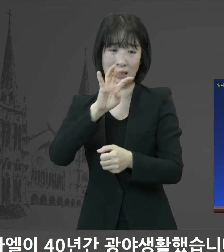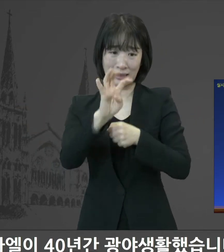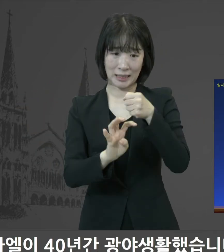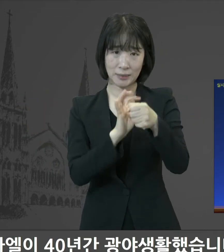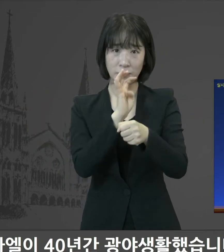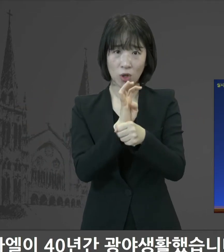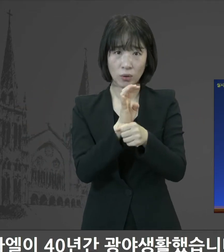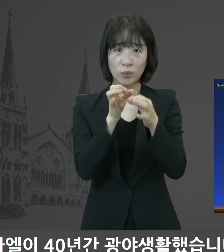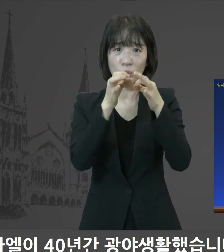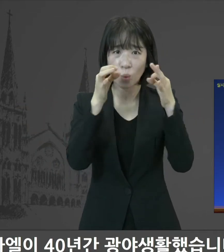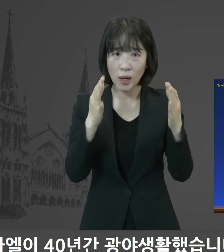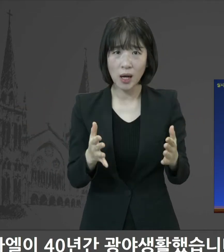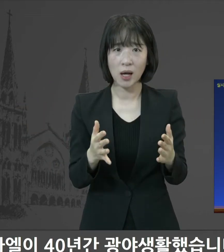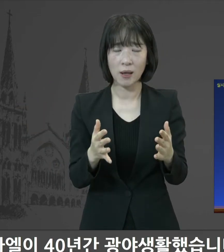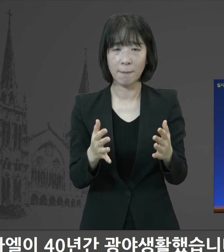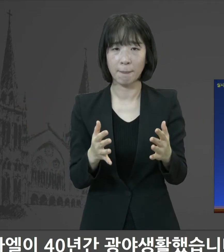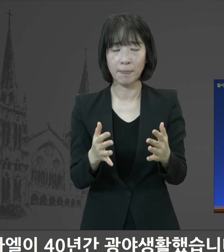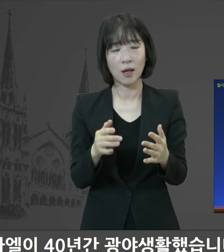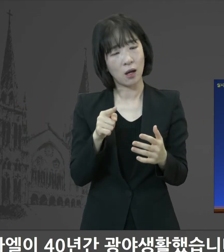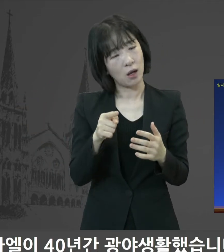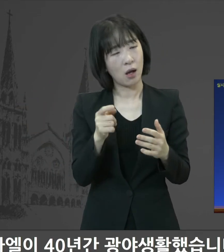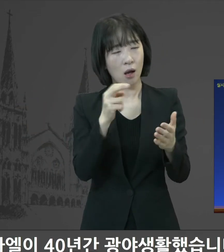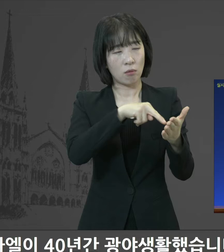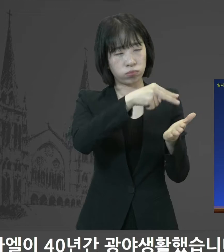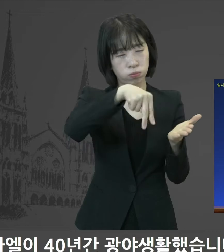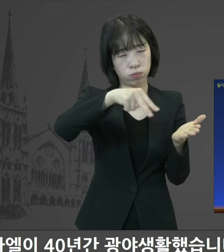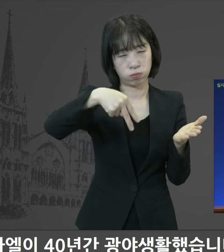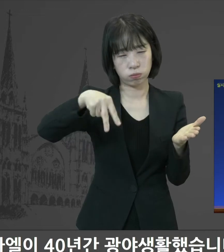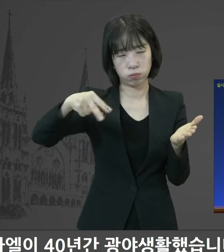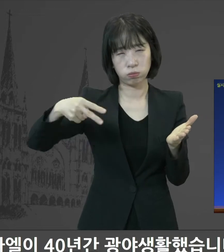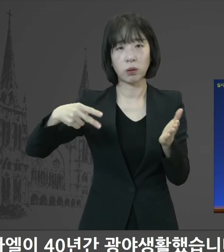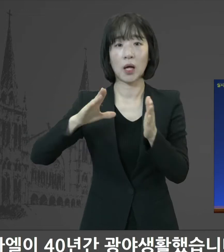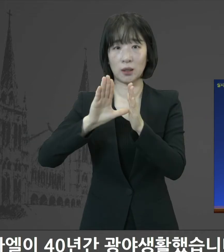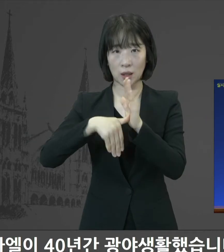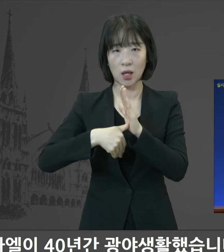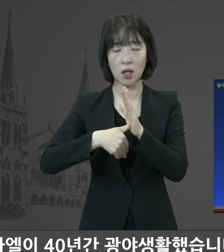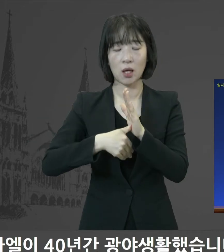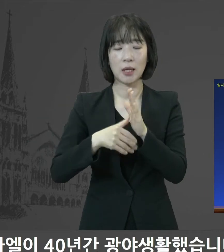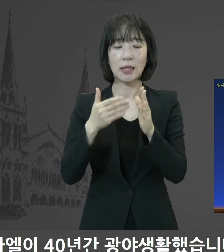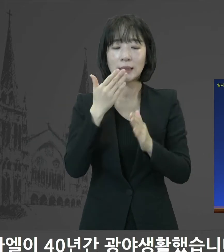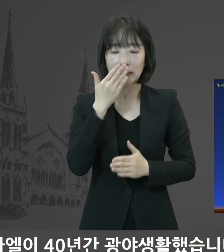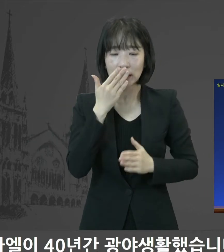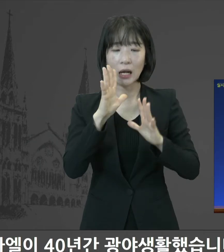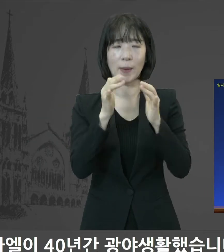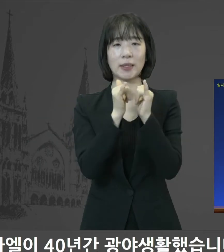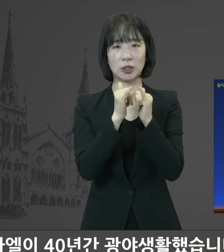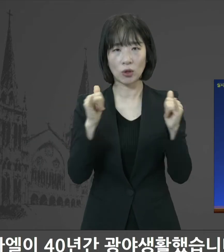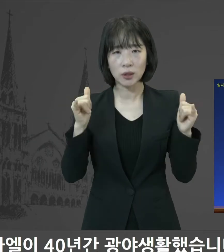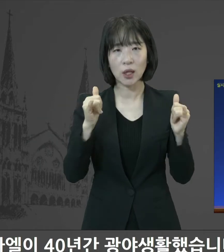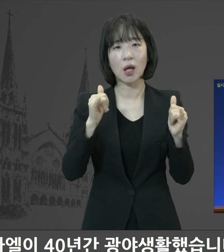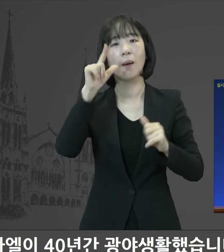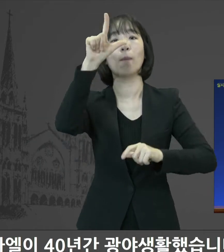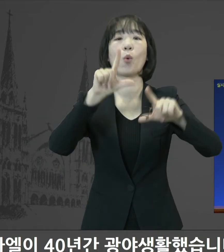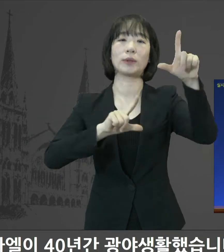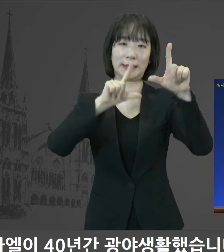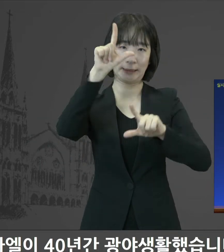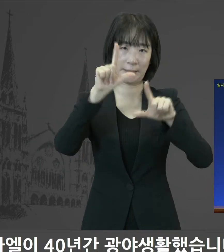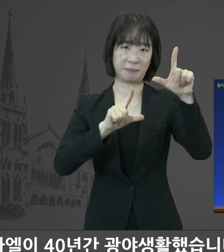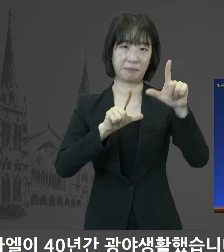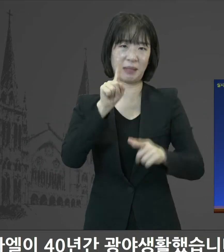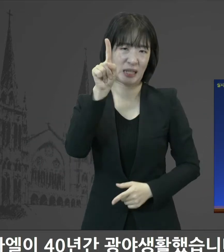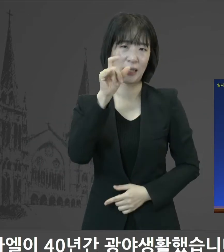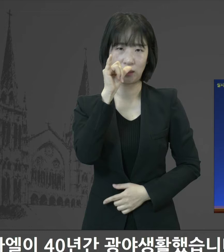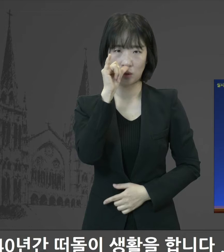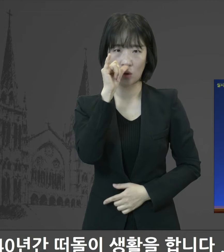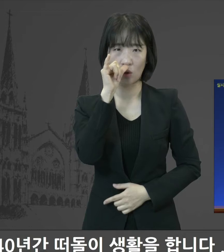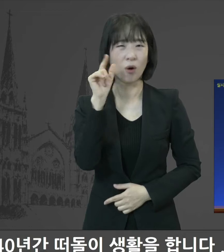동안 광야 생활 속에서 이스라엘 백성이 보여주었던 일관성 있는 모습이 있습니다. 좋지 않은